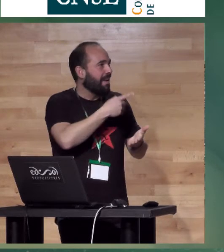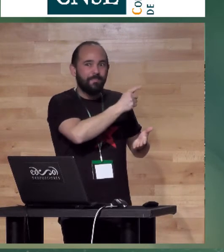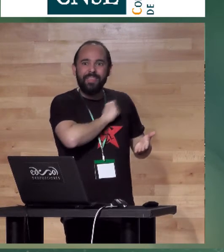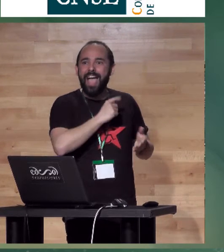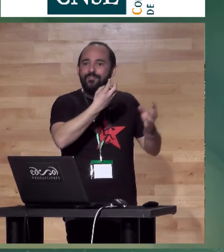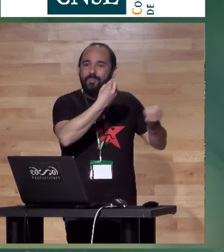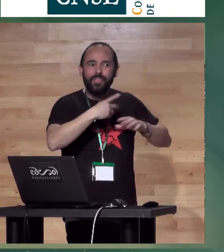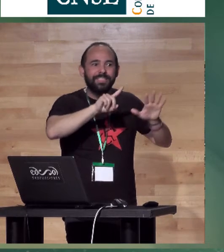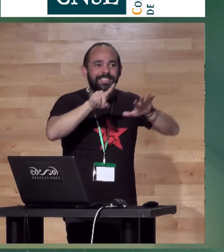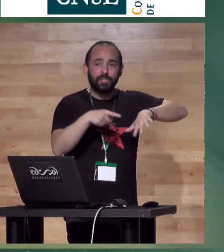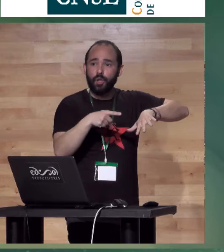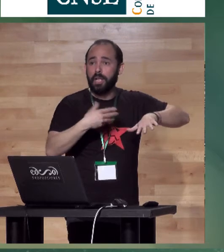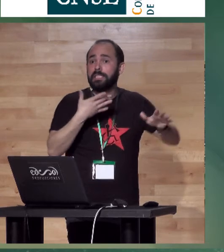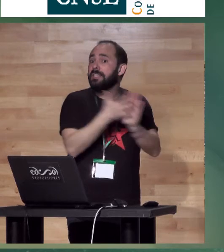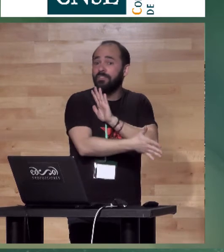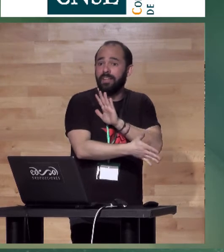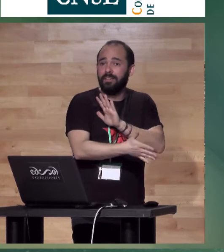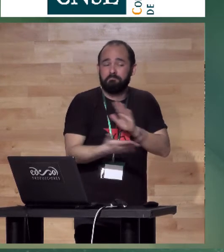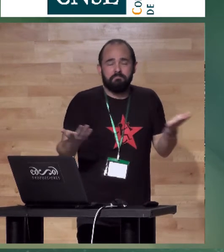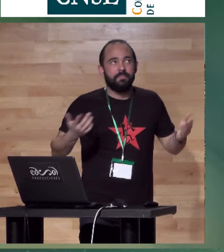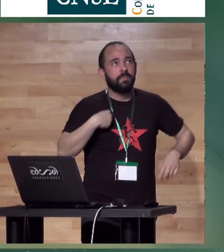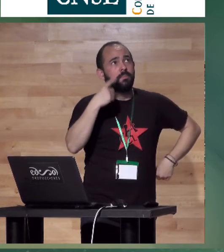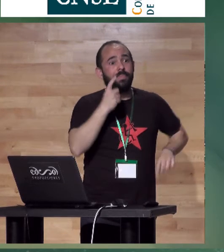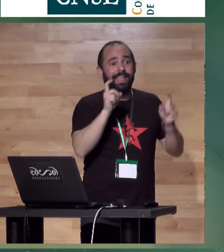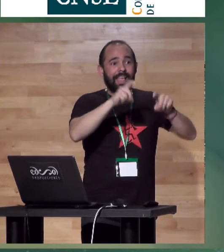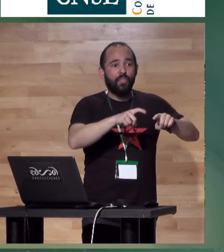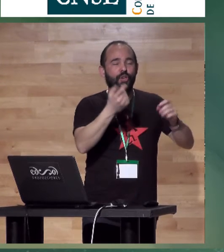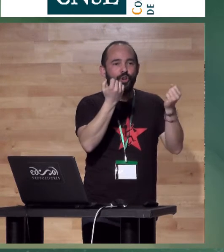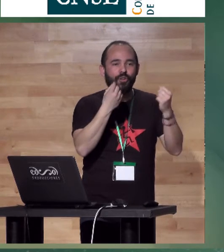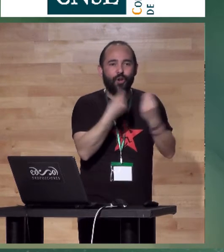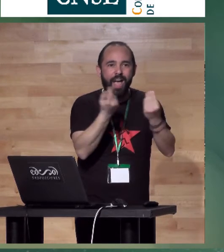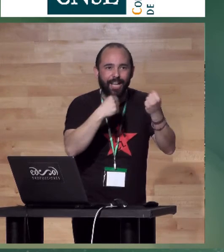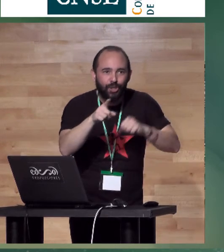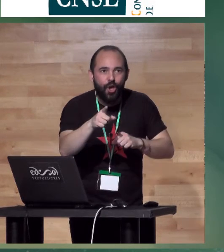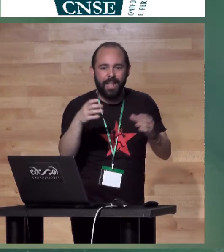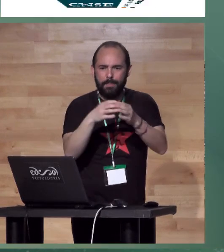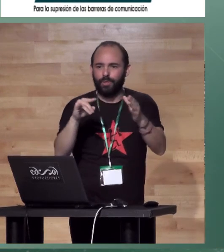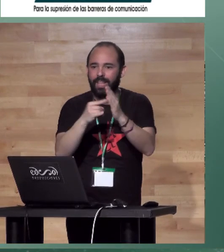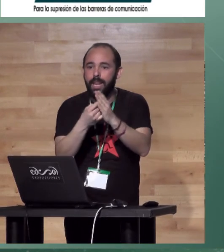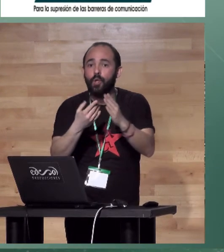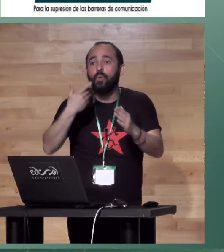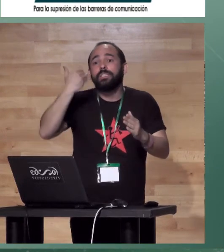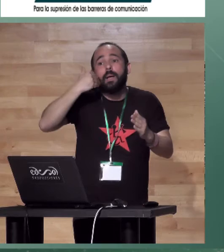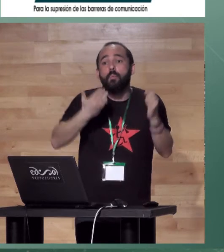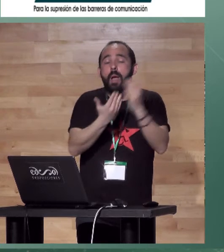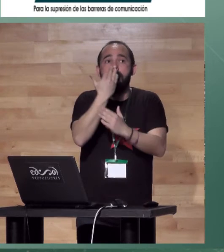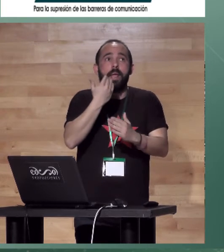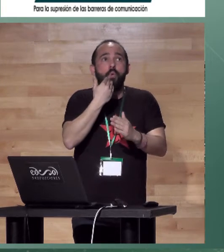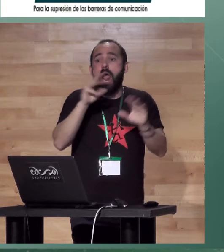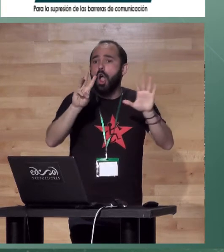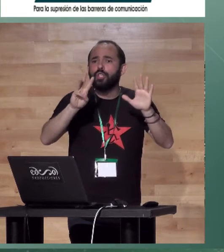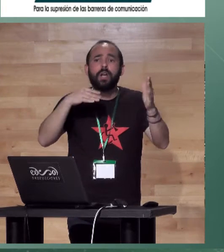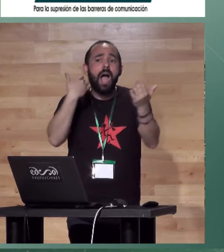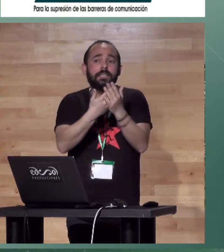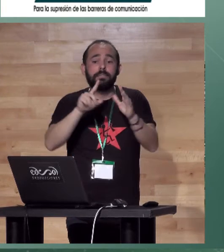estupenda. Me da mucha información de cómo organizar estas 6 horas. Entonces yo sé que tengo que quedar con los actores, con el equipo técnico,